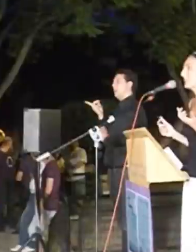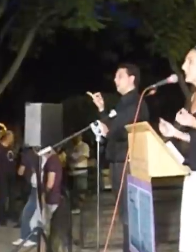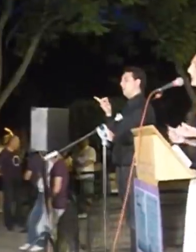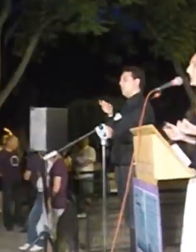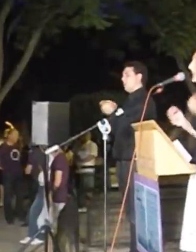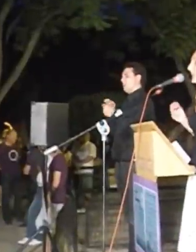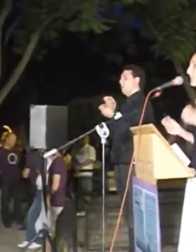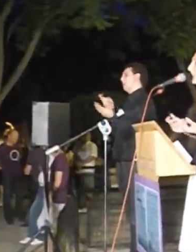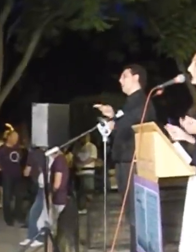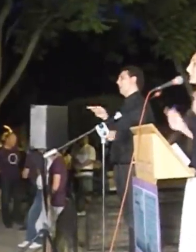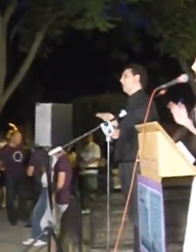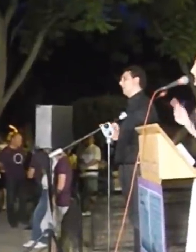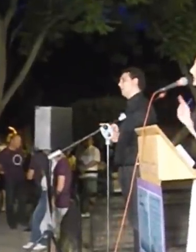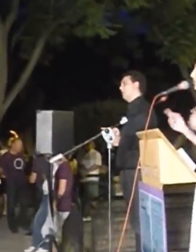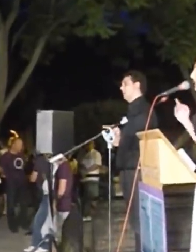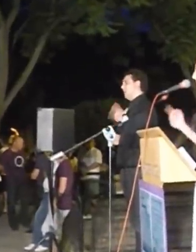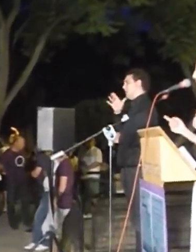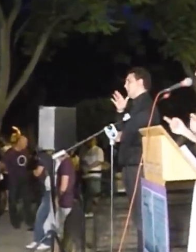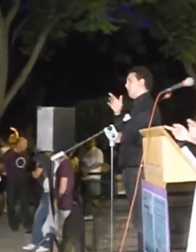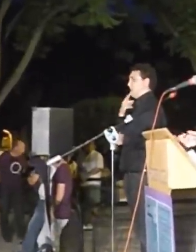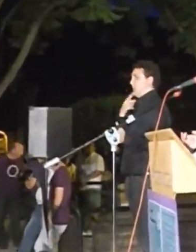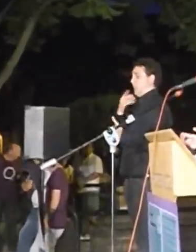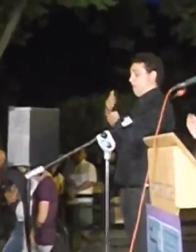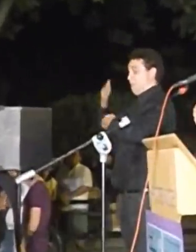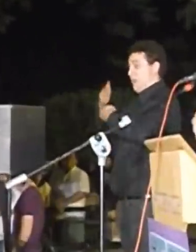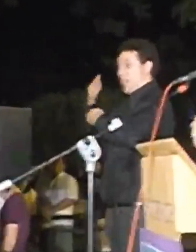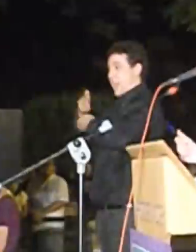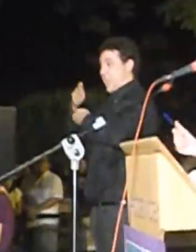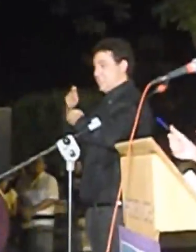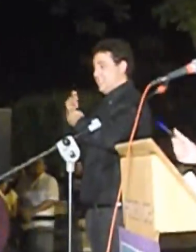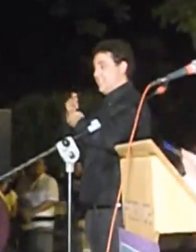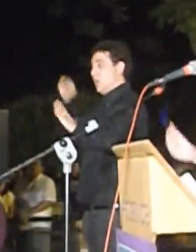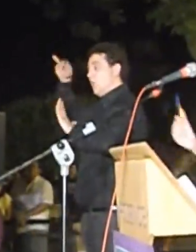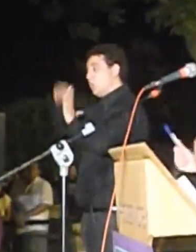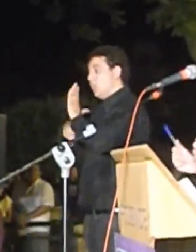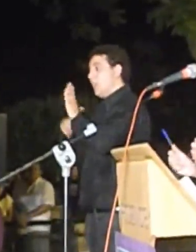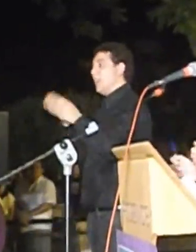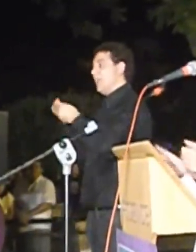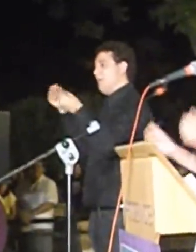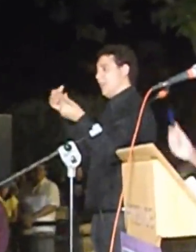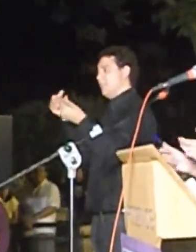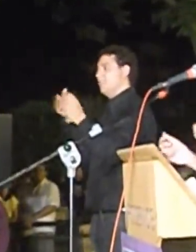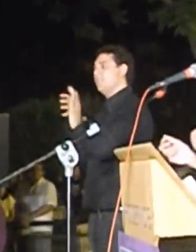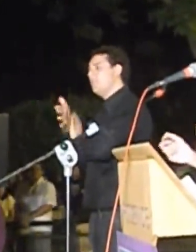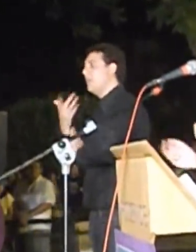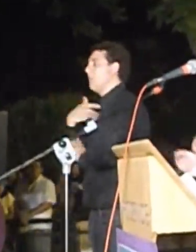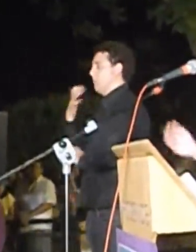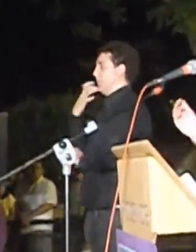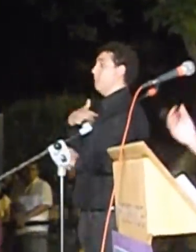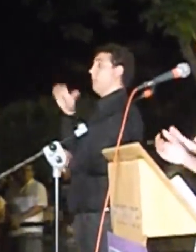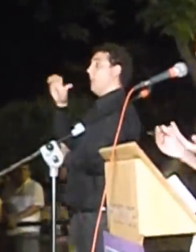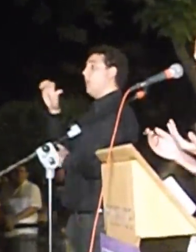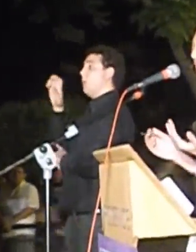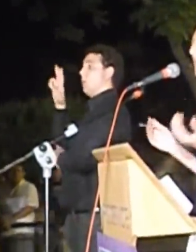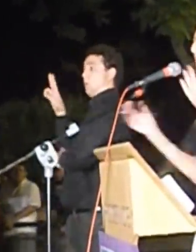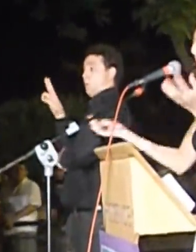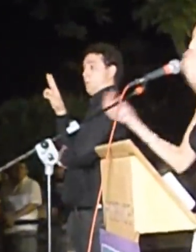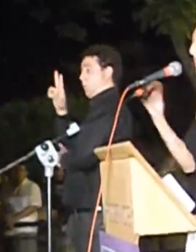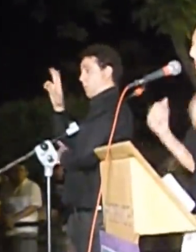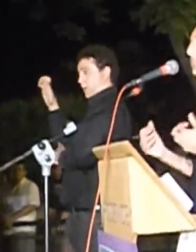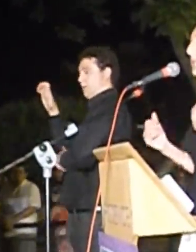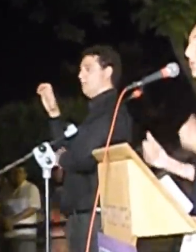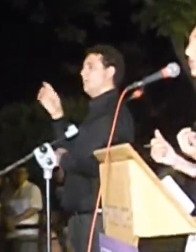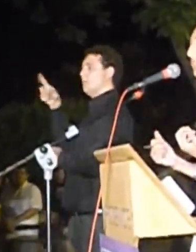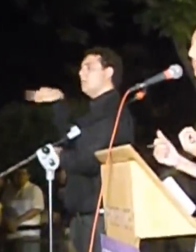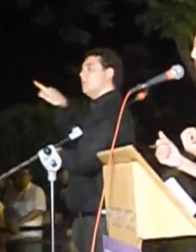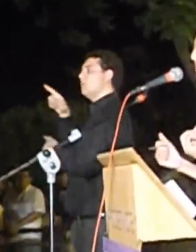negociaciones de eliminar las barreras regulatorias que es muy diferente quiere decirse la Unión Europea tiene unas normas para la